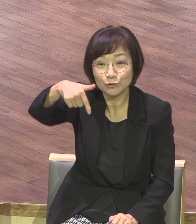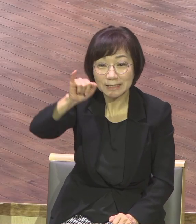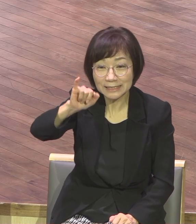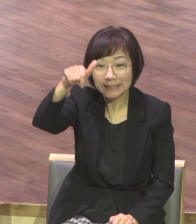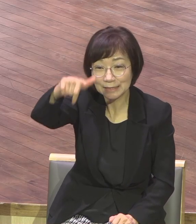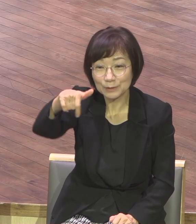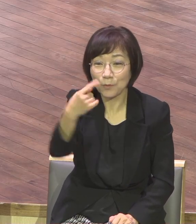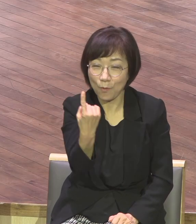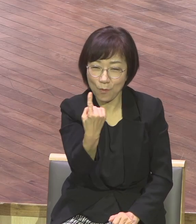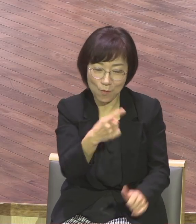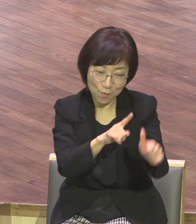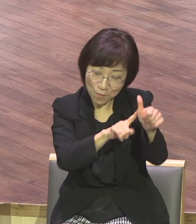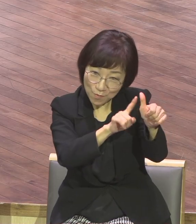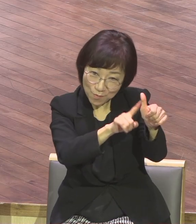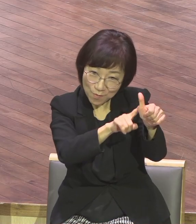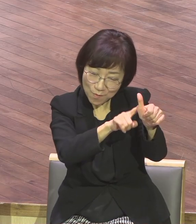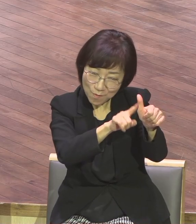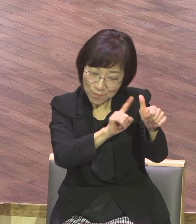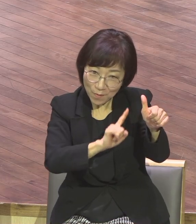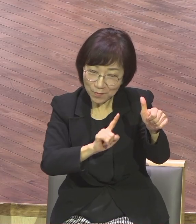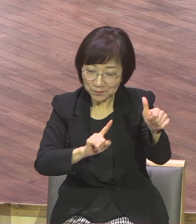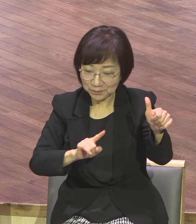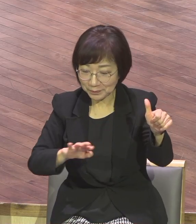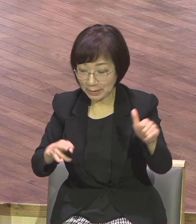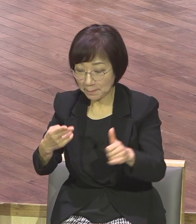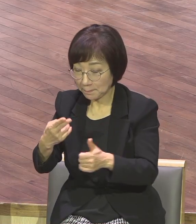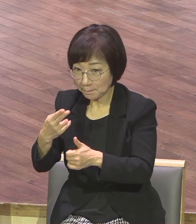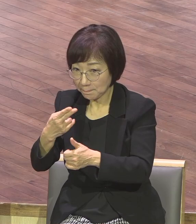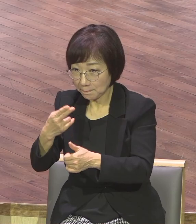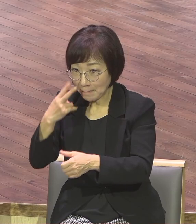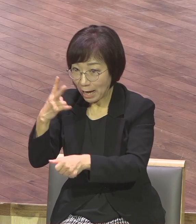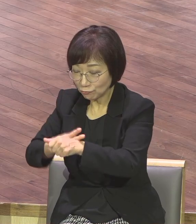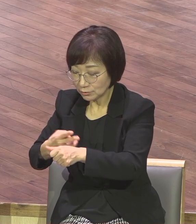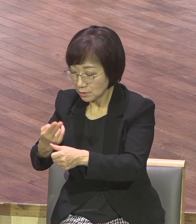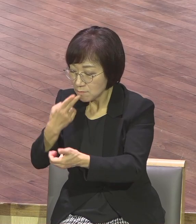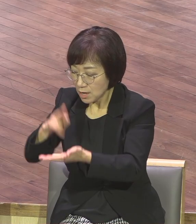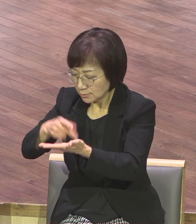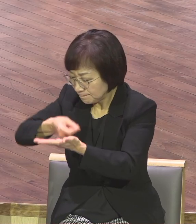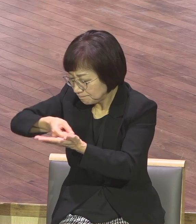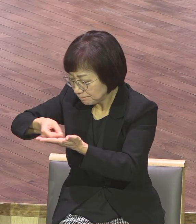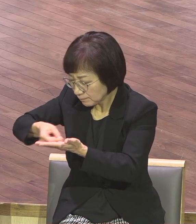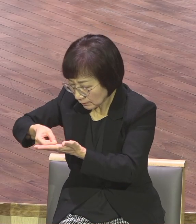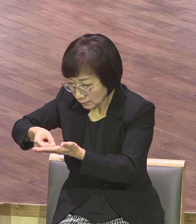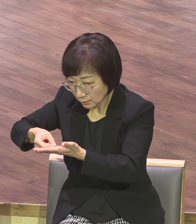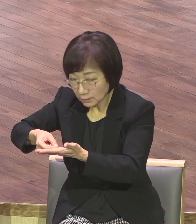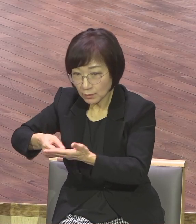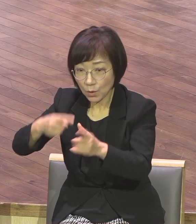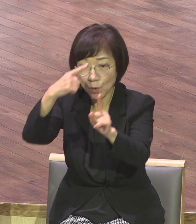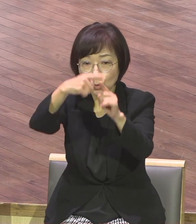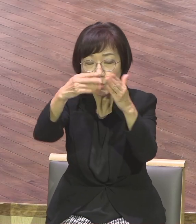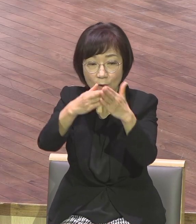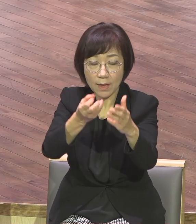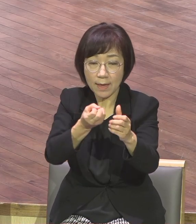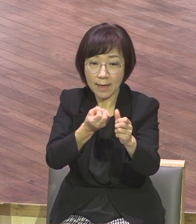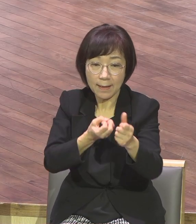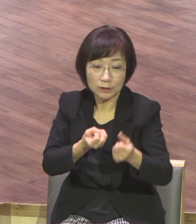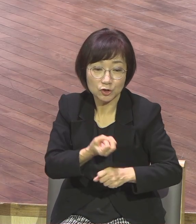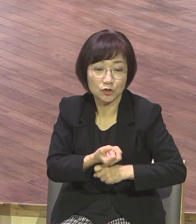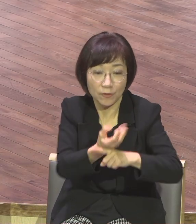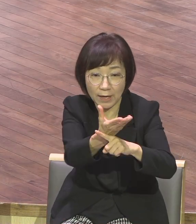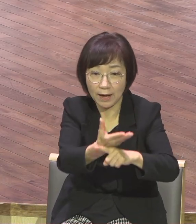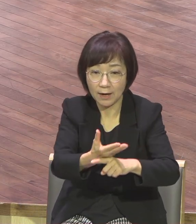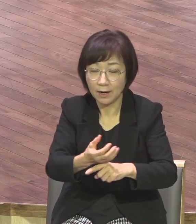두기고는 바울이 쓴 에베소서를 에베소 교회 성도들에게 직접 전달을 하는 일을 담당했고